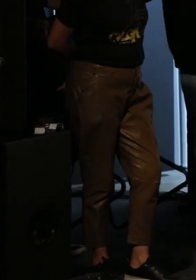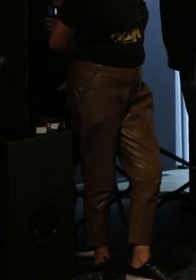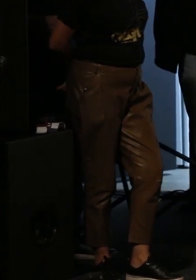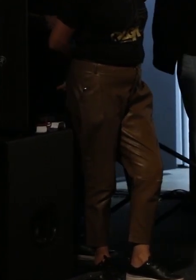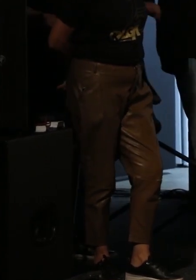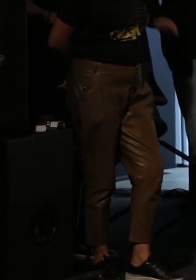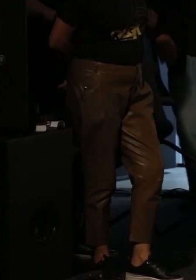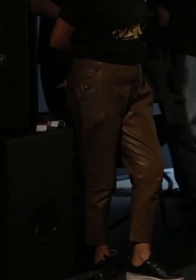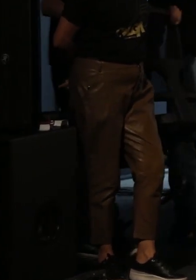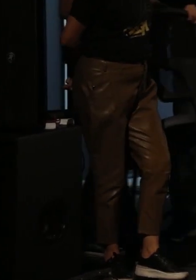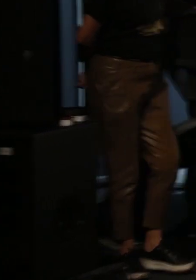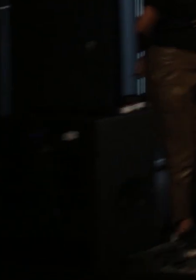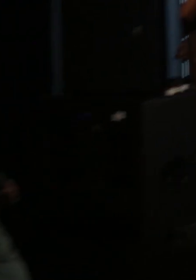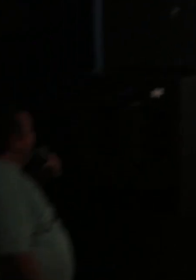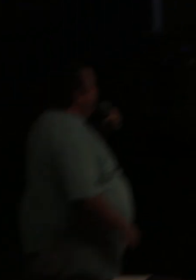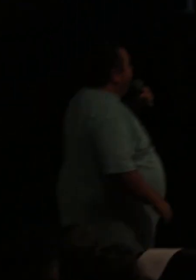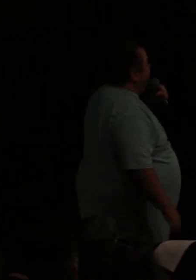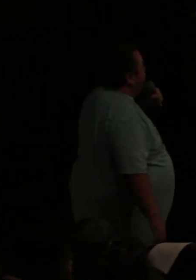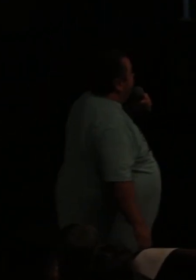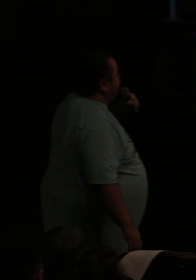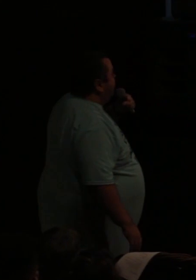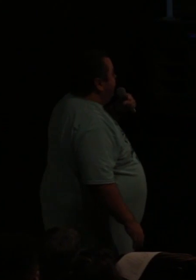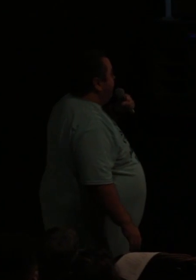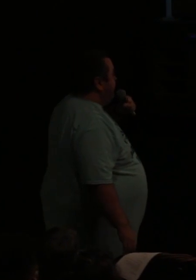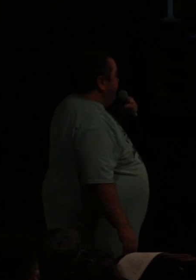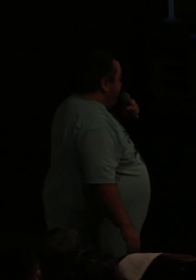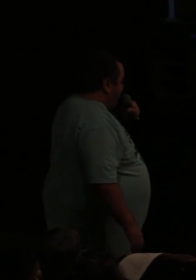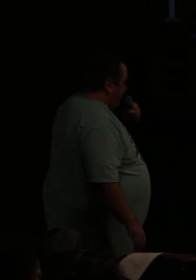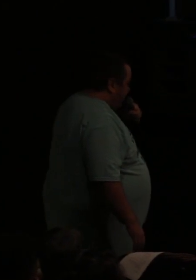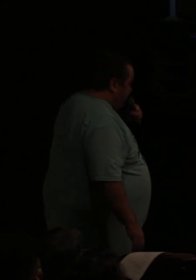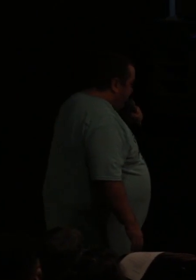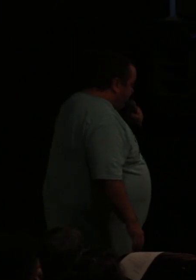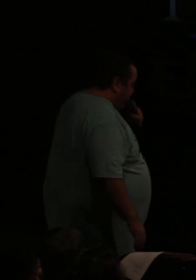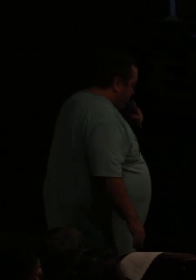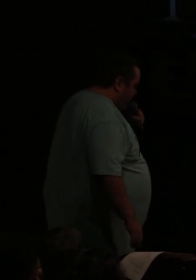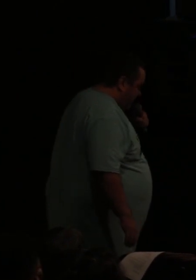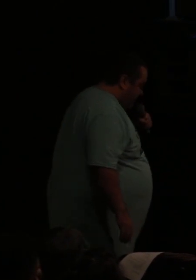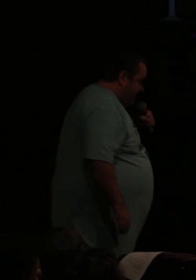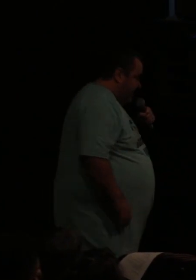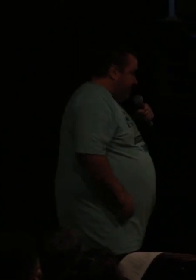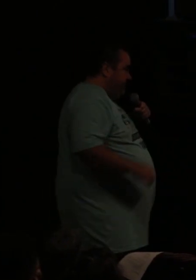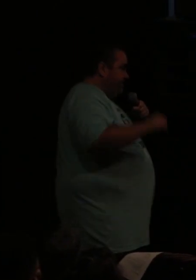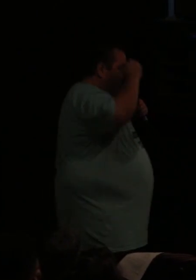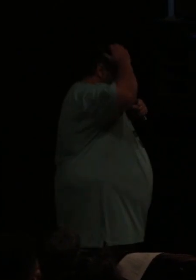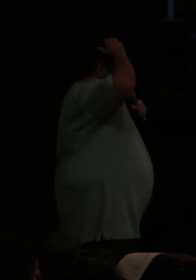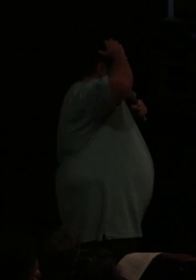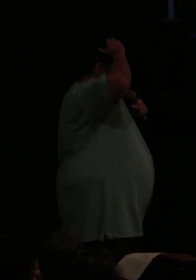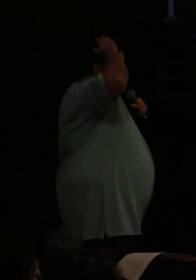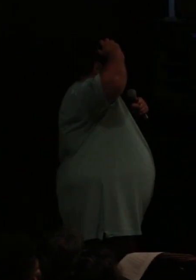primeiro agradecer a dona Olga, agradecer ao Wolf Koss